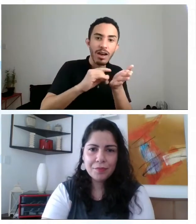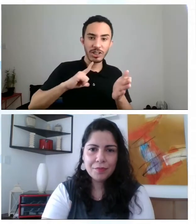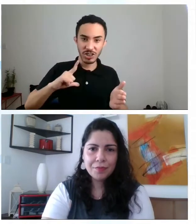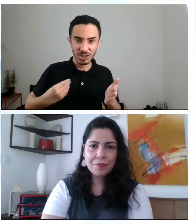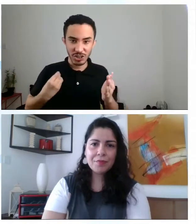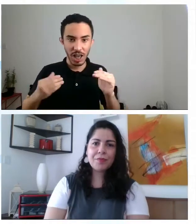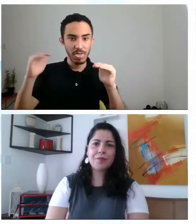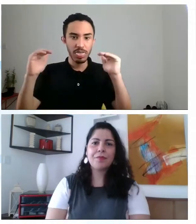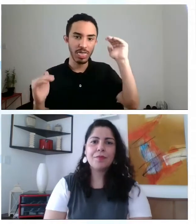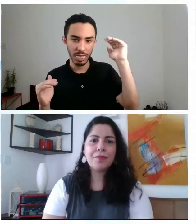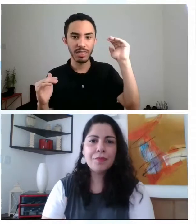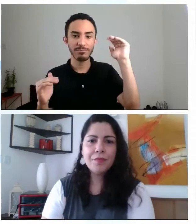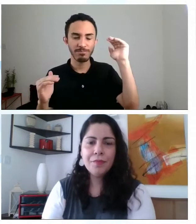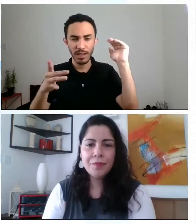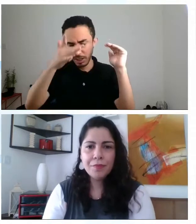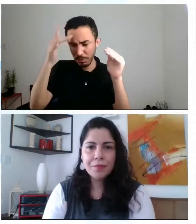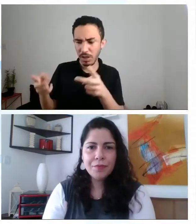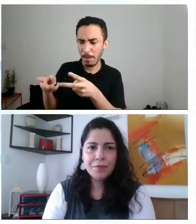percebem isso e acabam